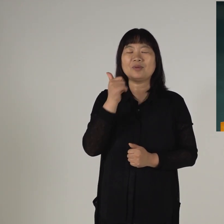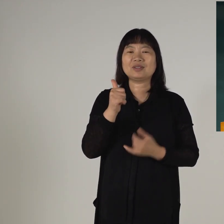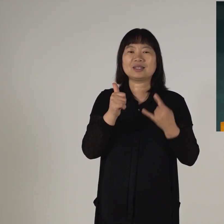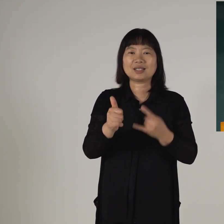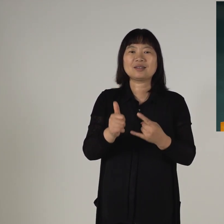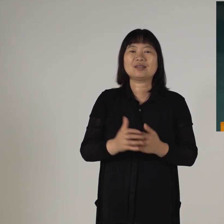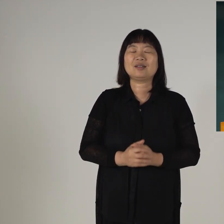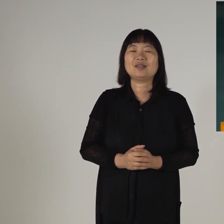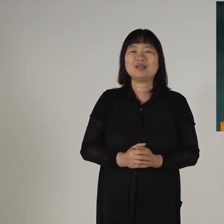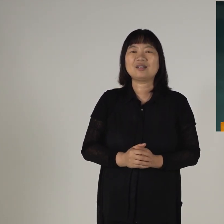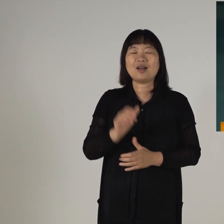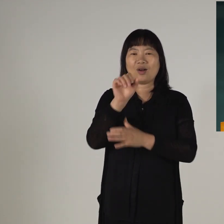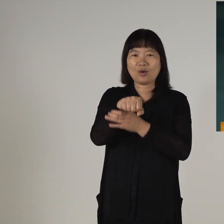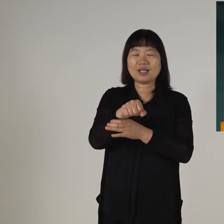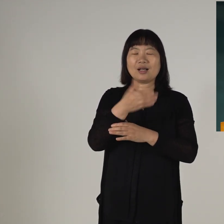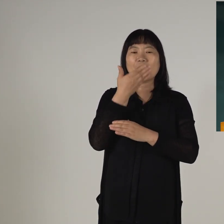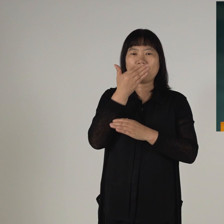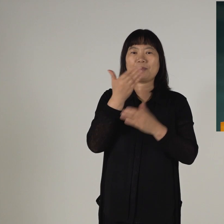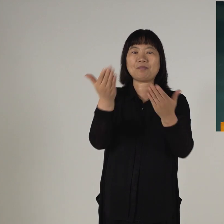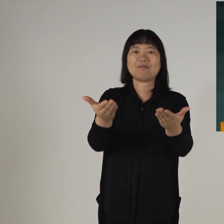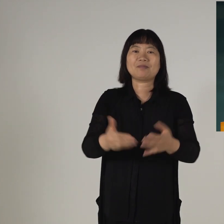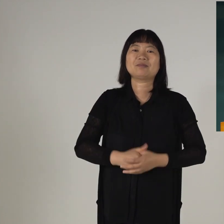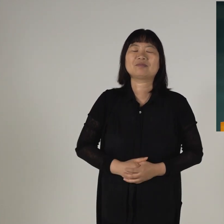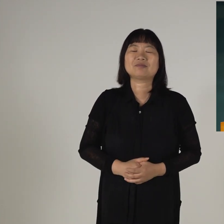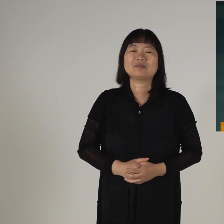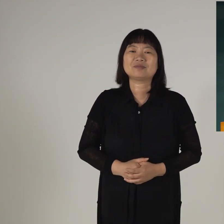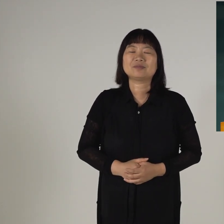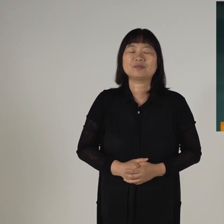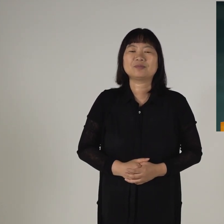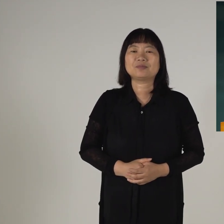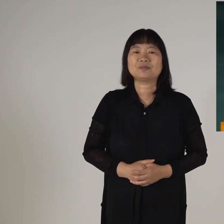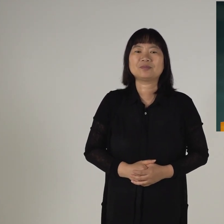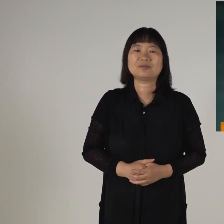아버지께서 허락하실 것이다.